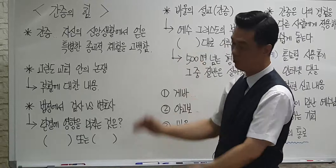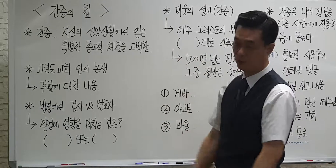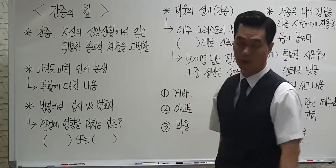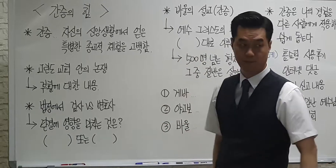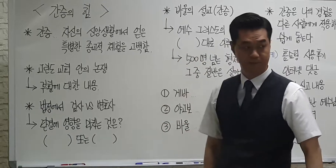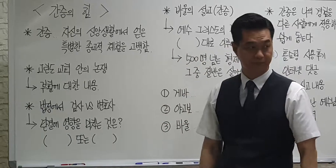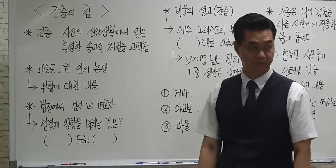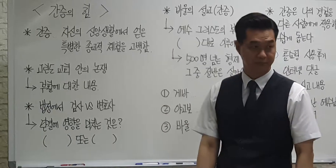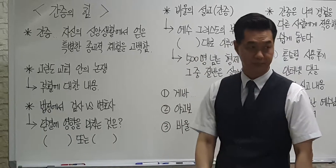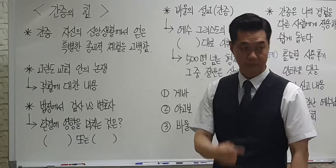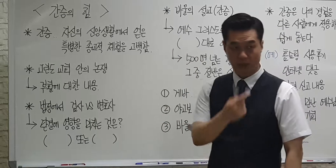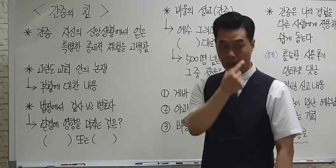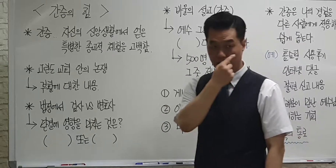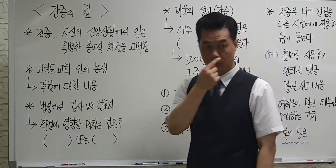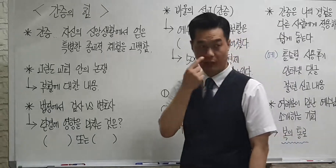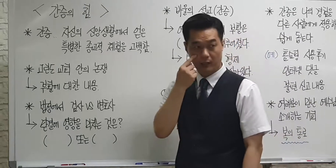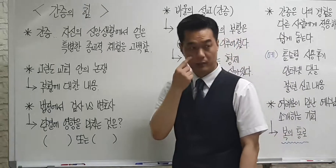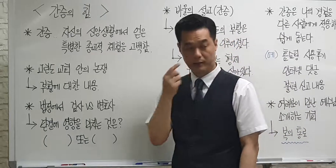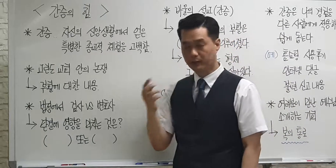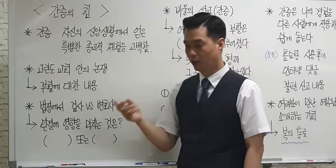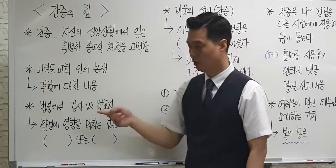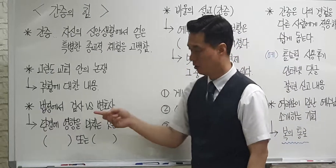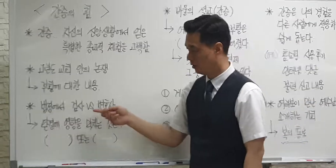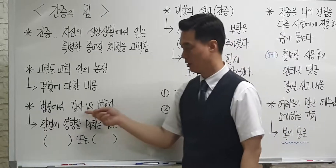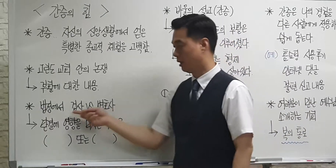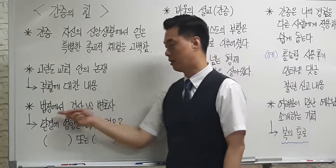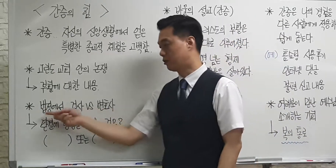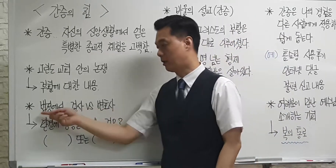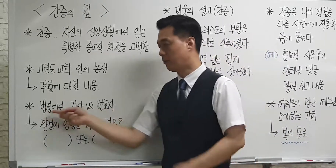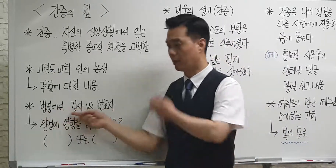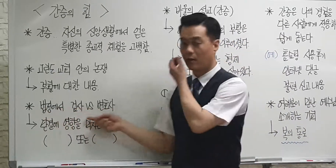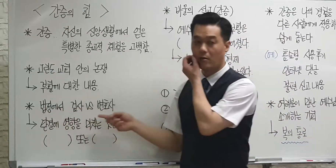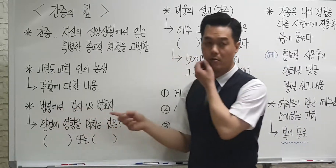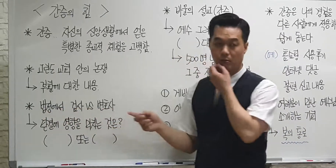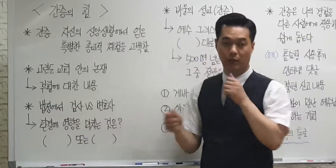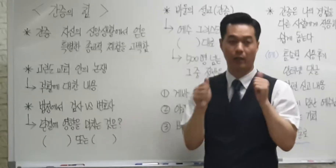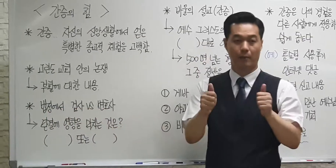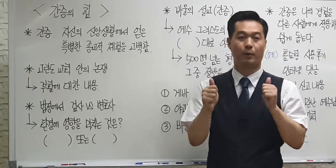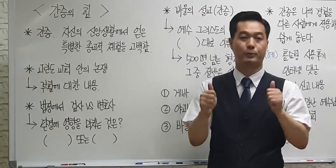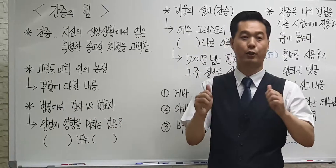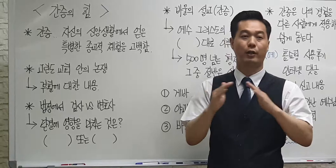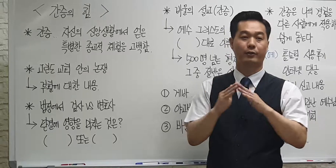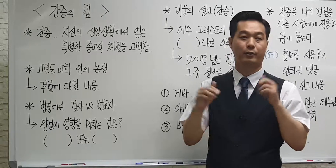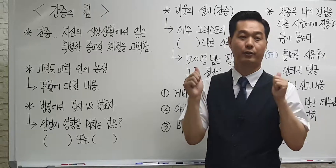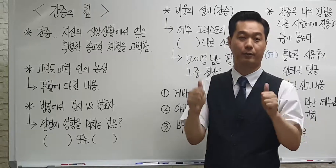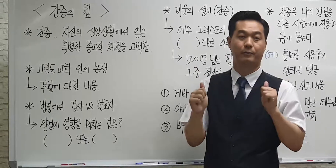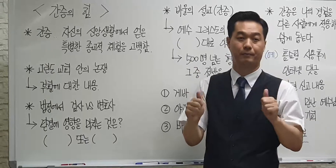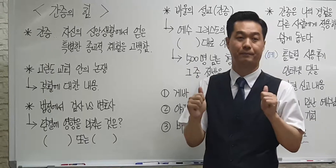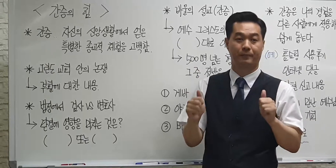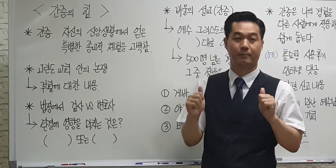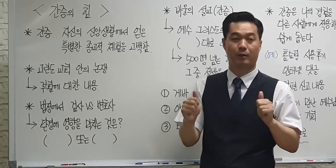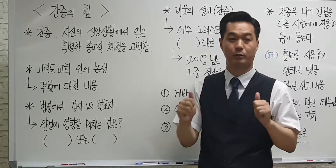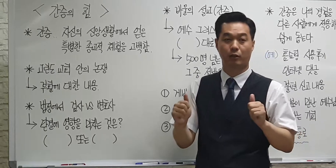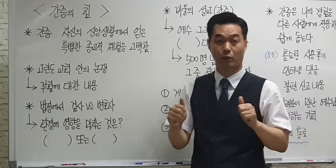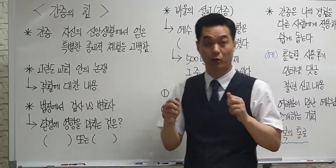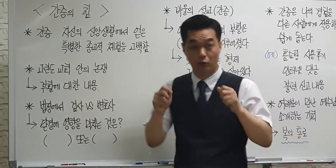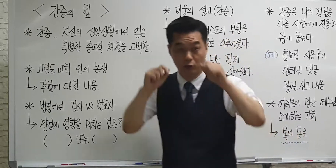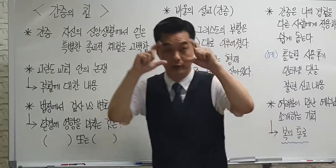보냅니다. 우리가 증거 얘기를 좀 해볼까요? 우리 법정에서 눈을